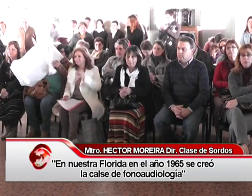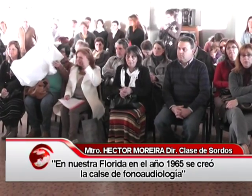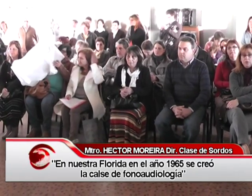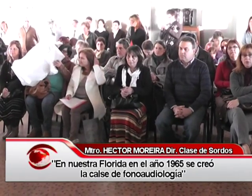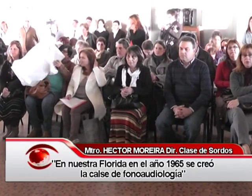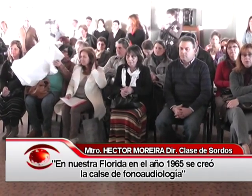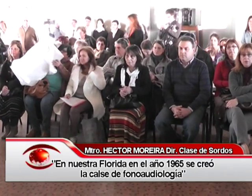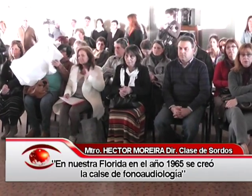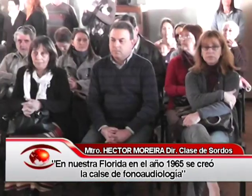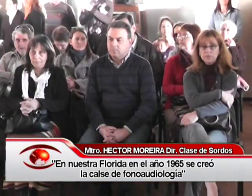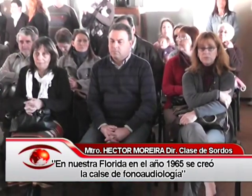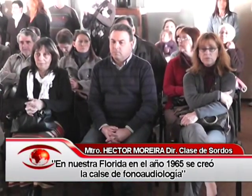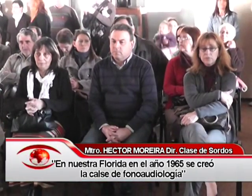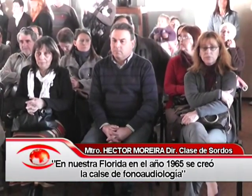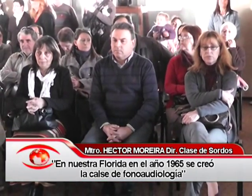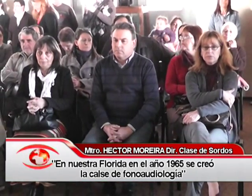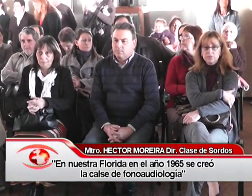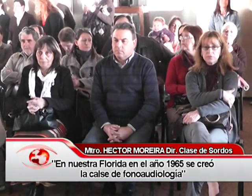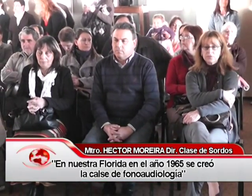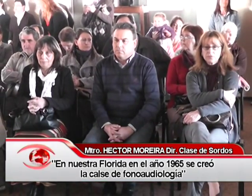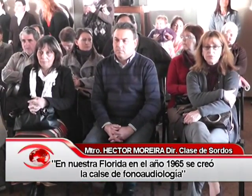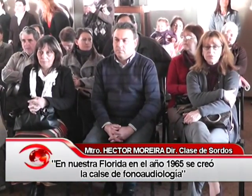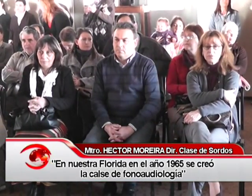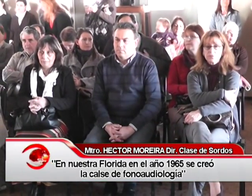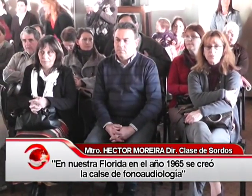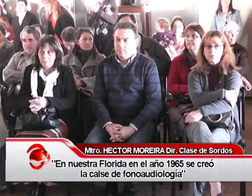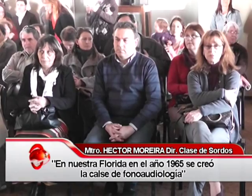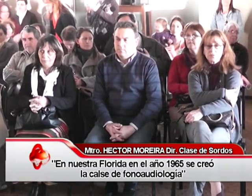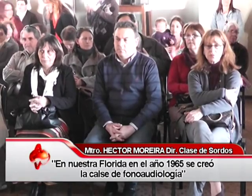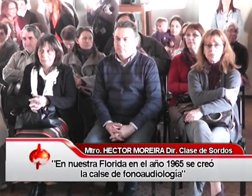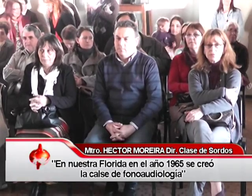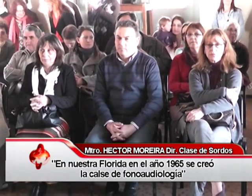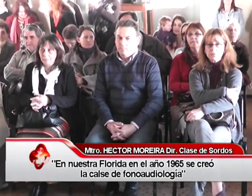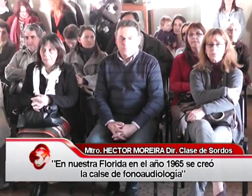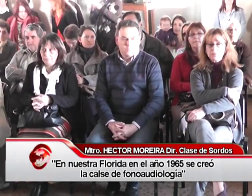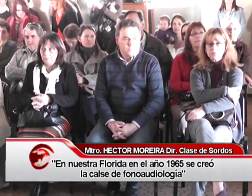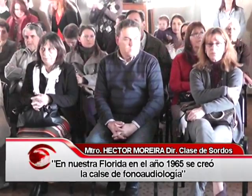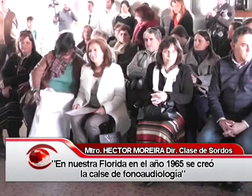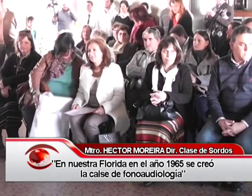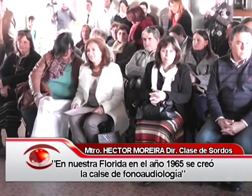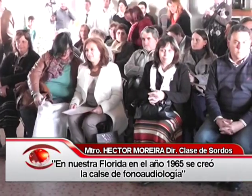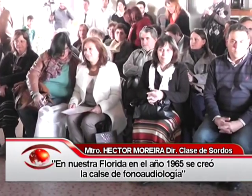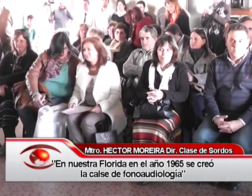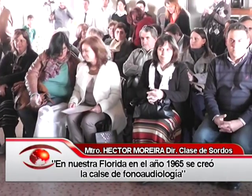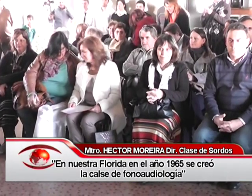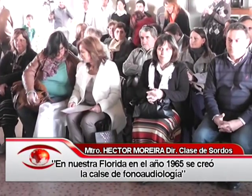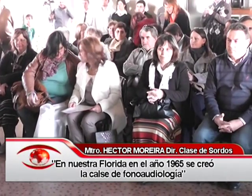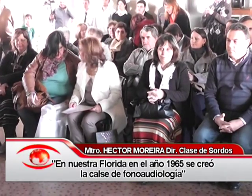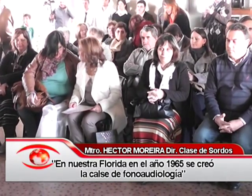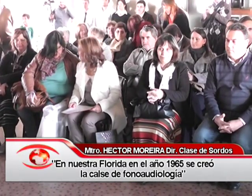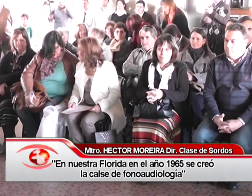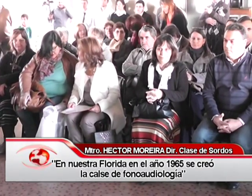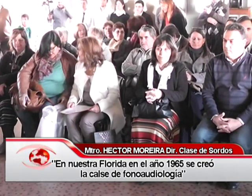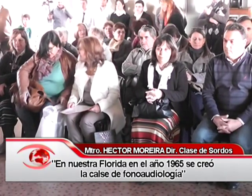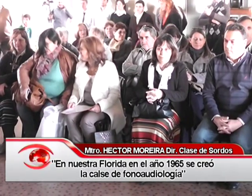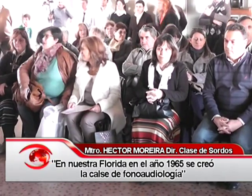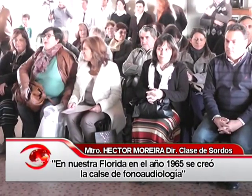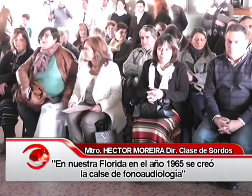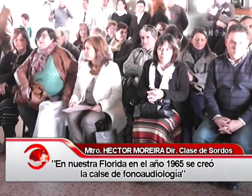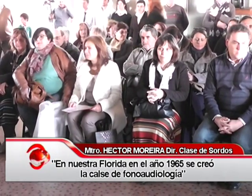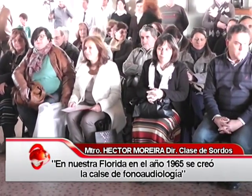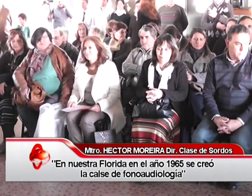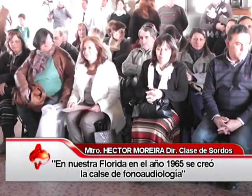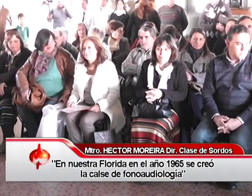recibe la visita del señor inspector coordinador departamental, Don Ariel Castrillón. Al ingresar